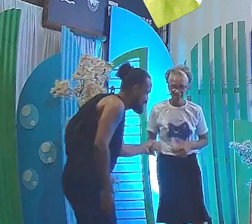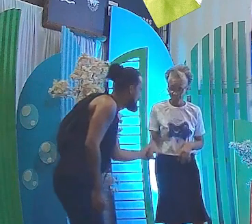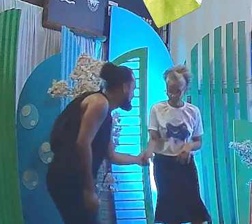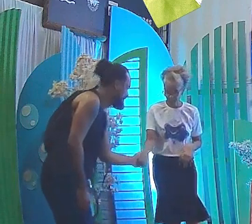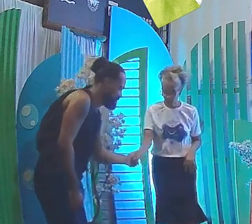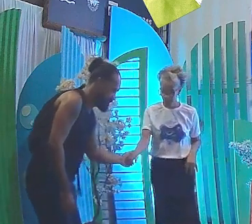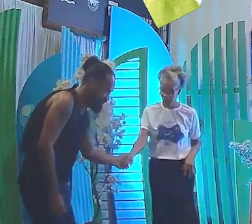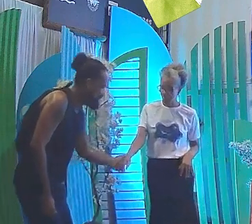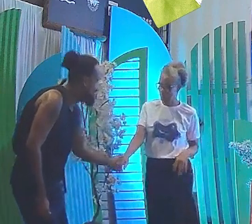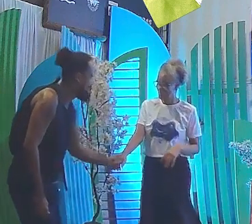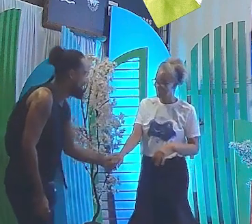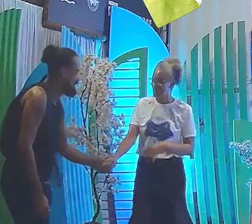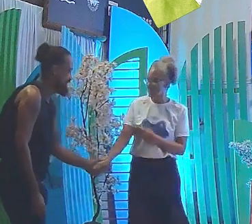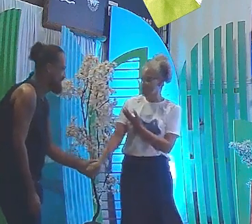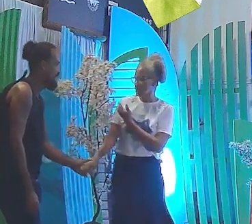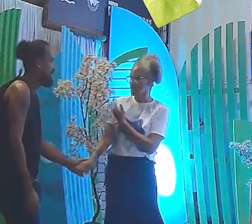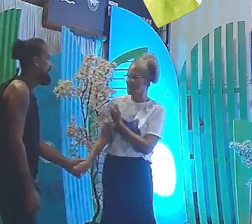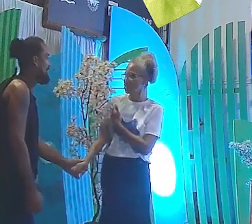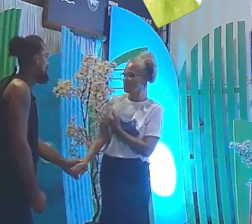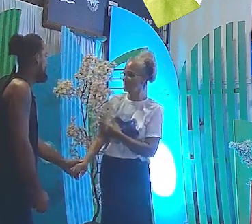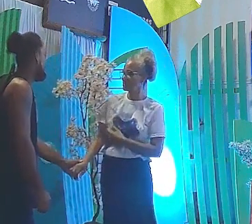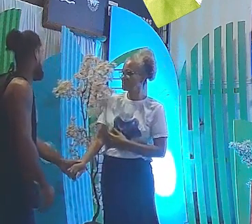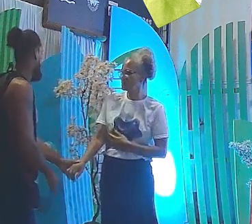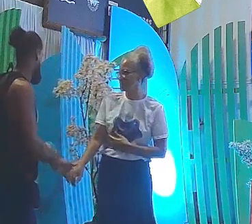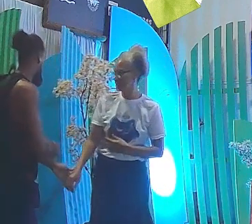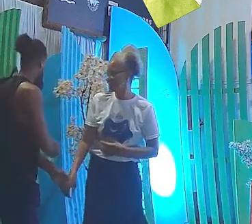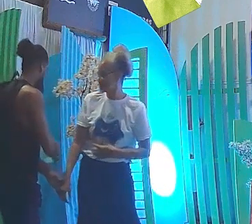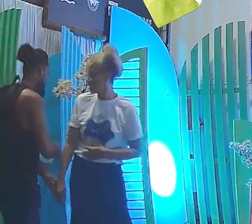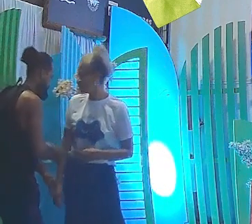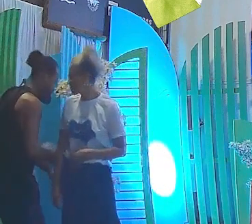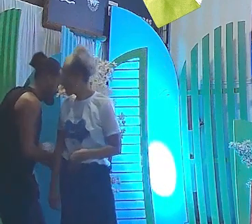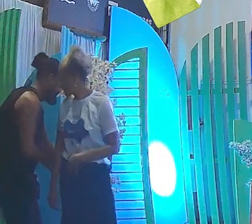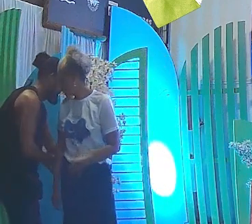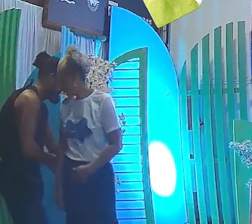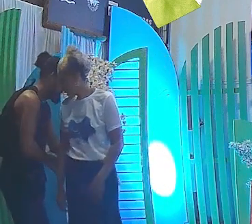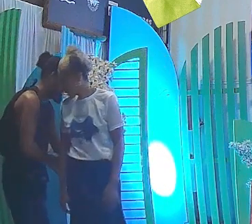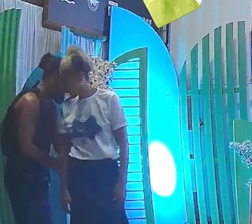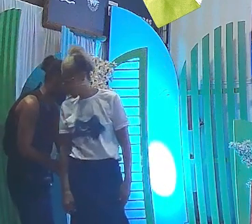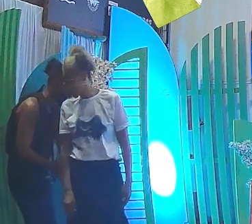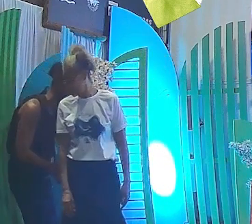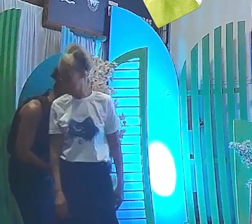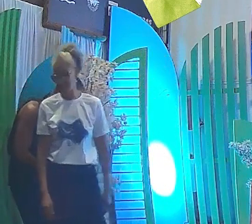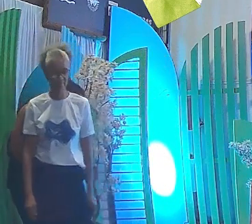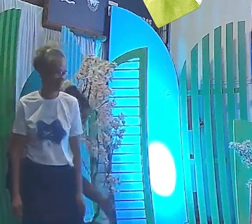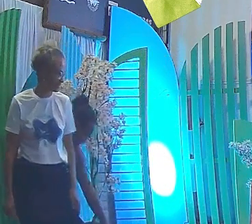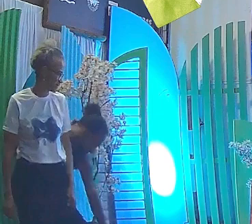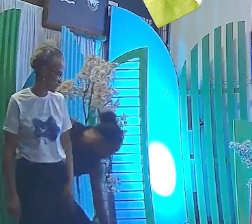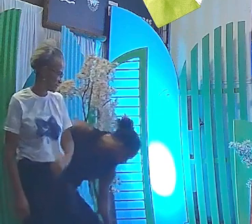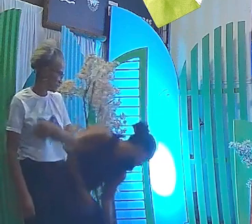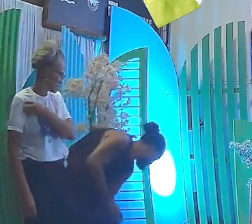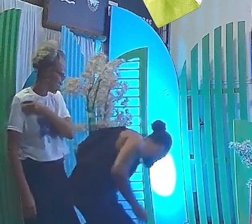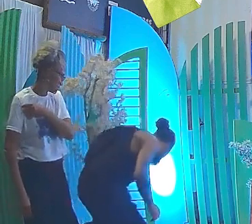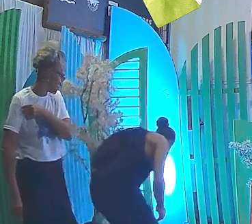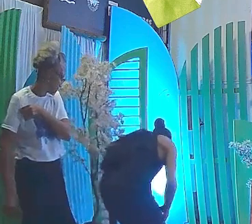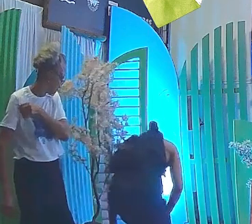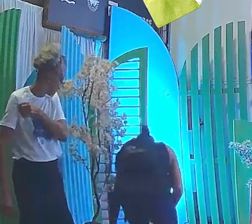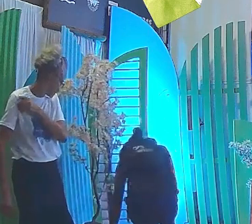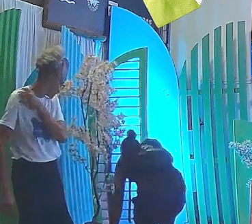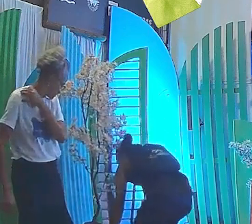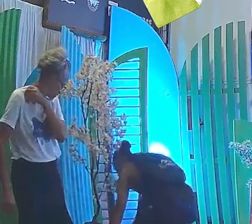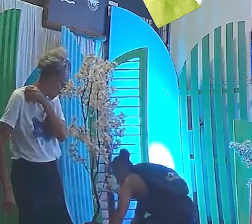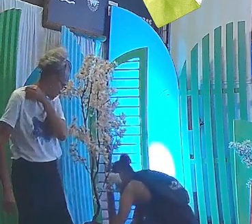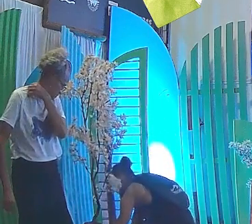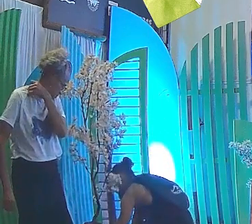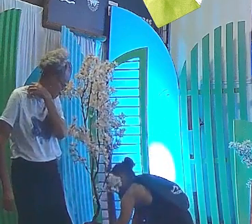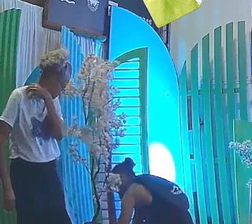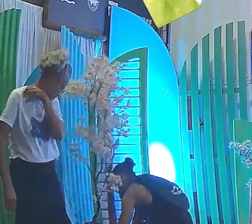Então, só explicar um pouquinho que realmente, eu sou da Trevo Produções e Rebeca da Gabiroba, Cultural. Nós